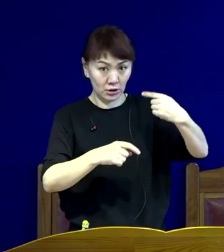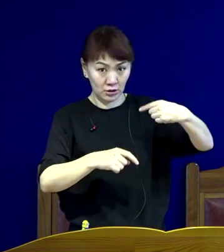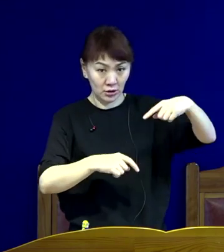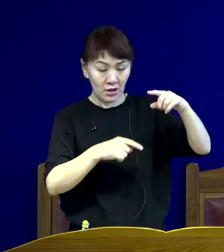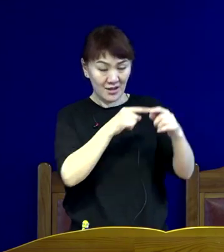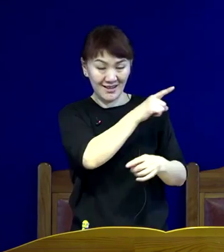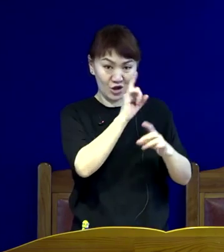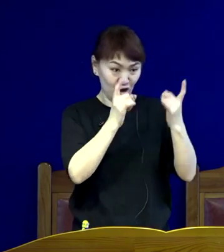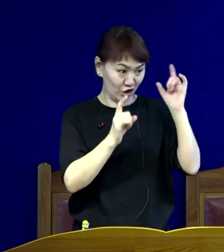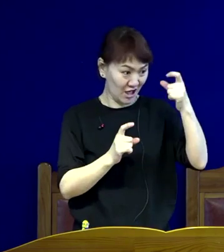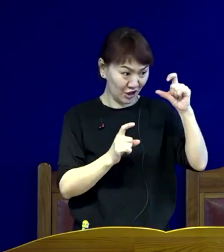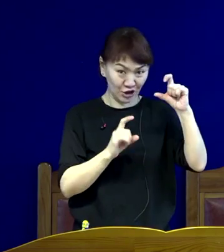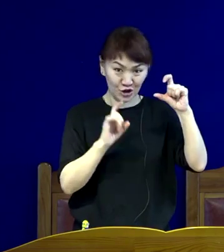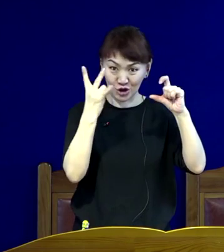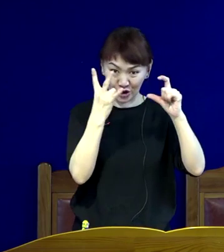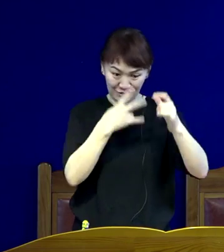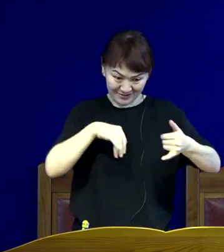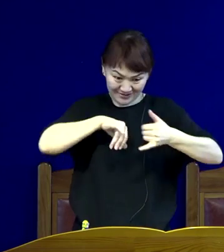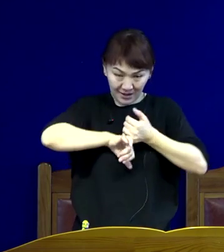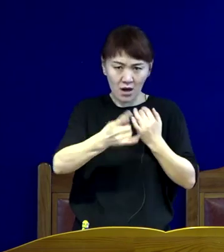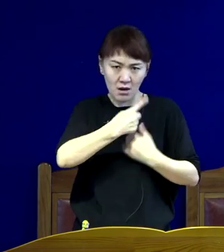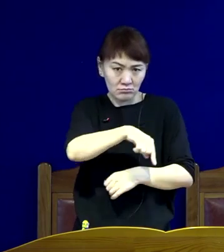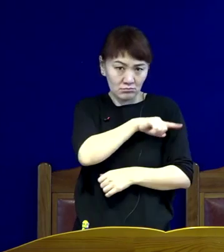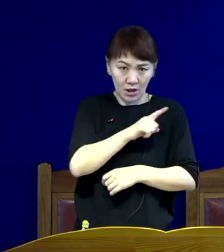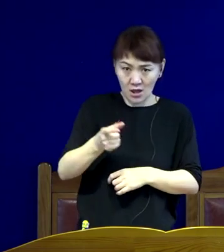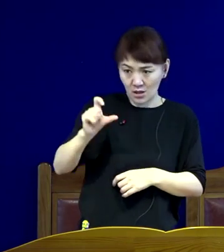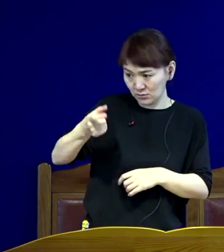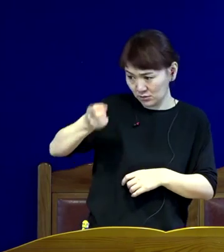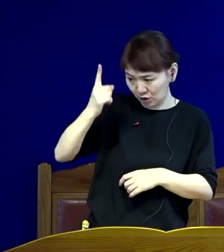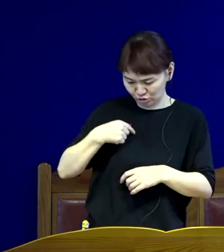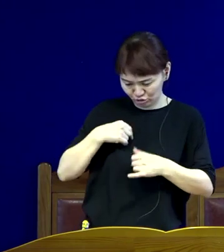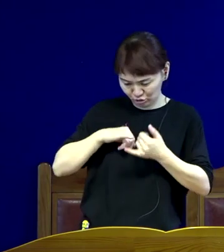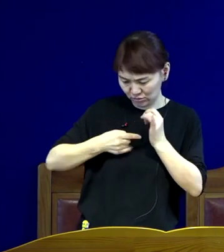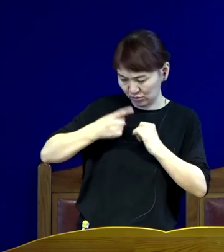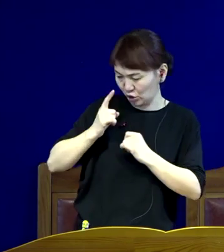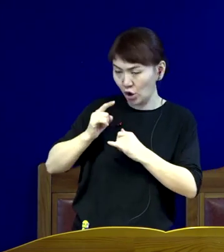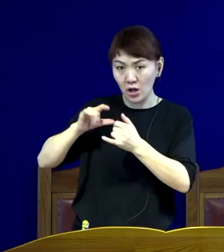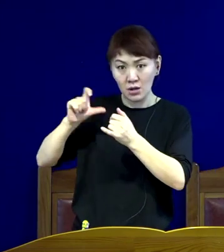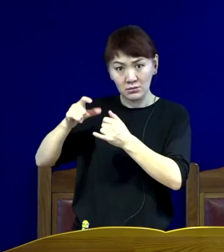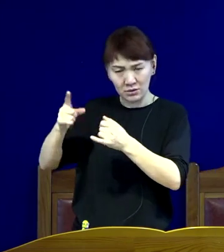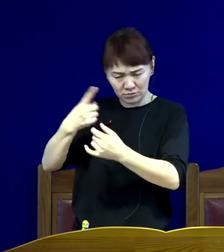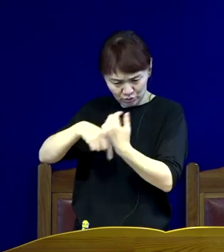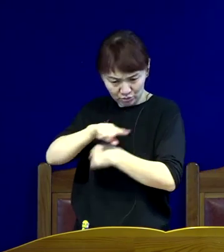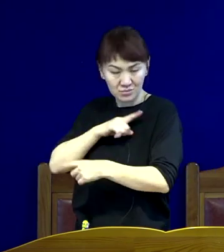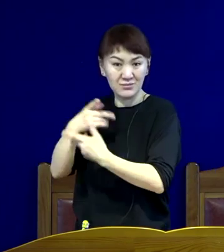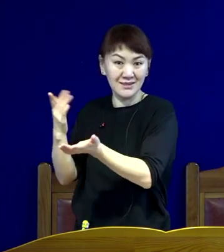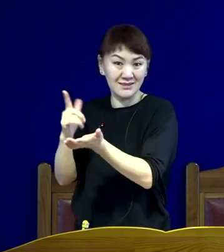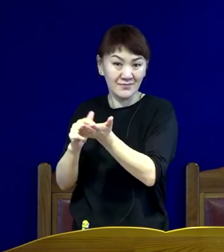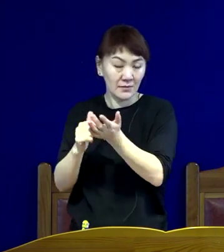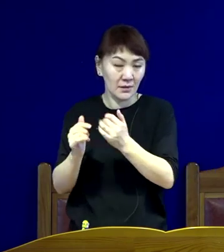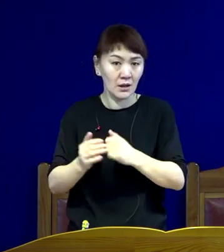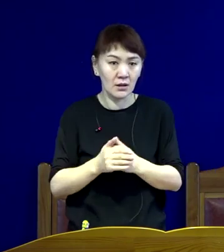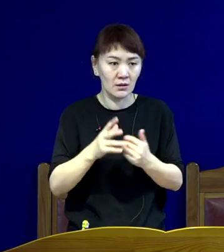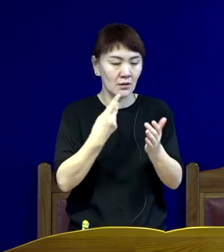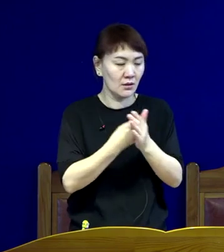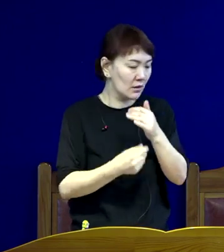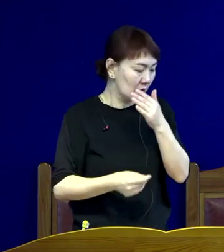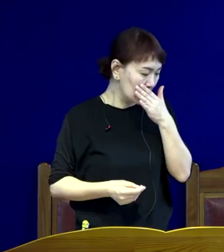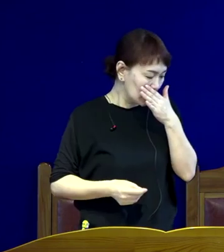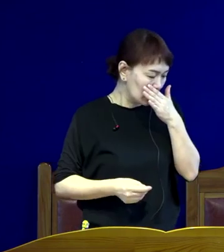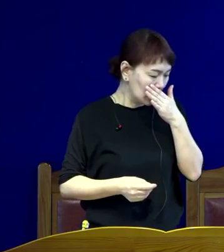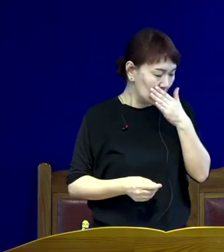ёстой. Энэ дистралыг яагаад цольж болохгүй? Үнийг хүүхдүүд тань бодрох хараад